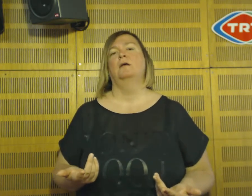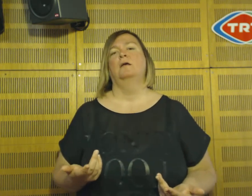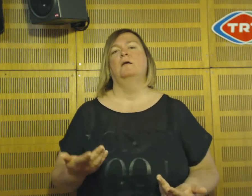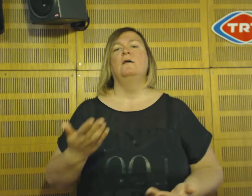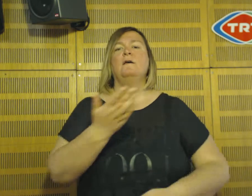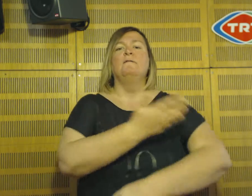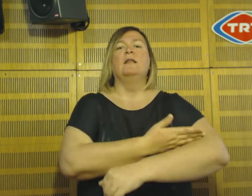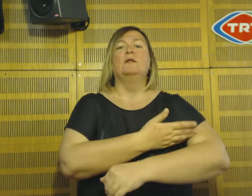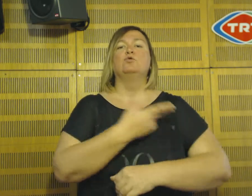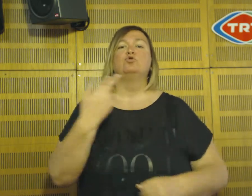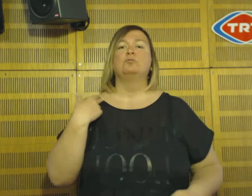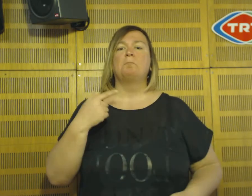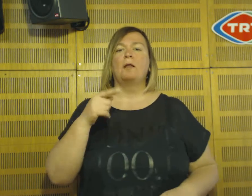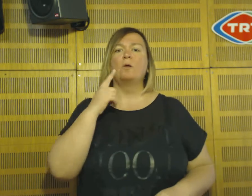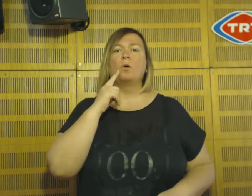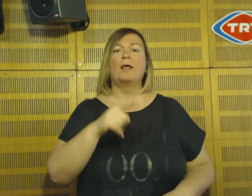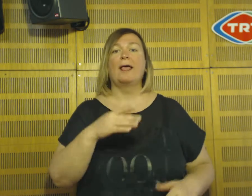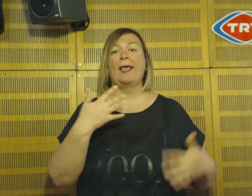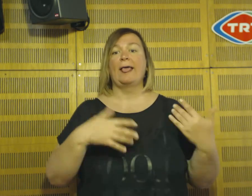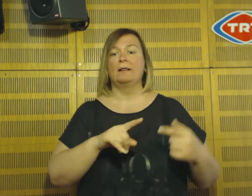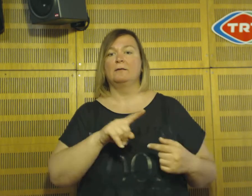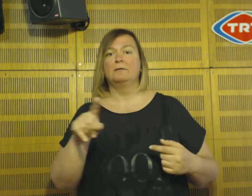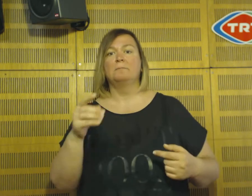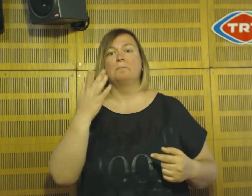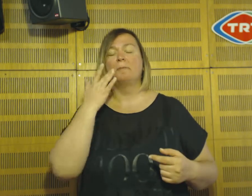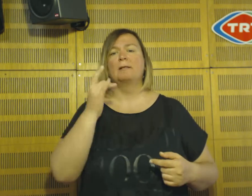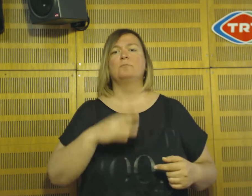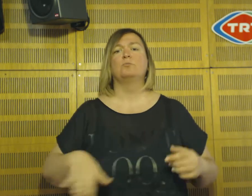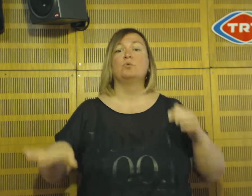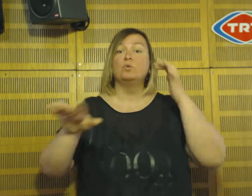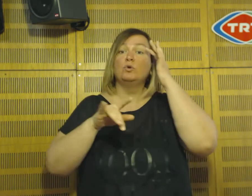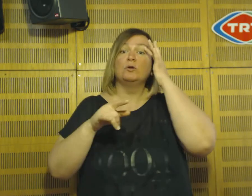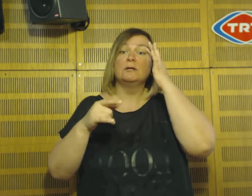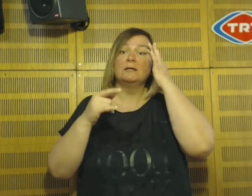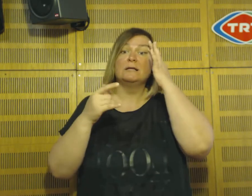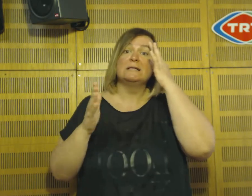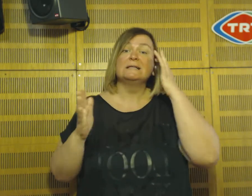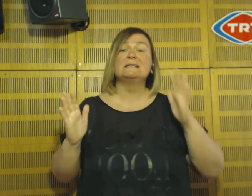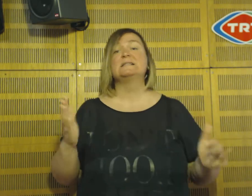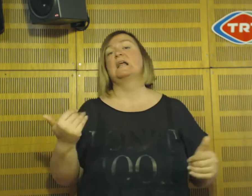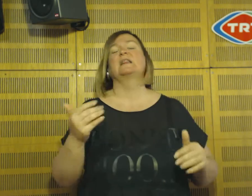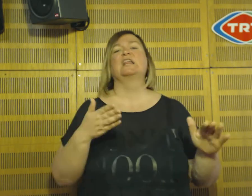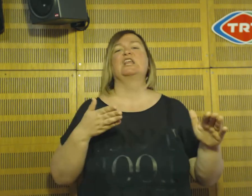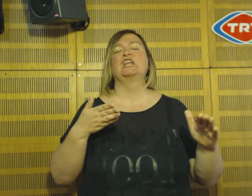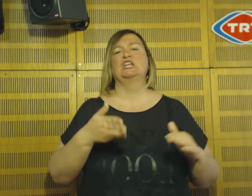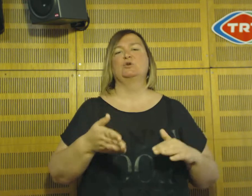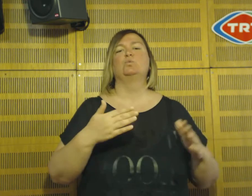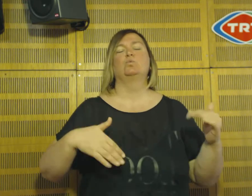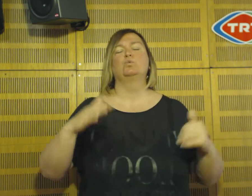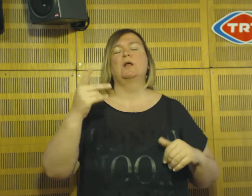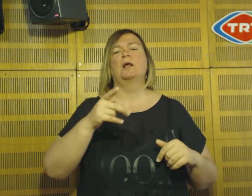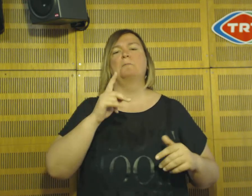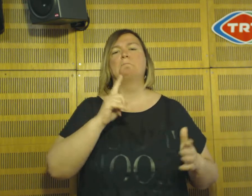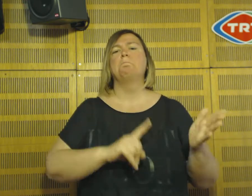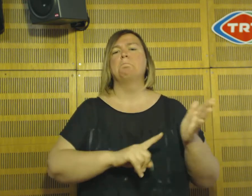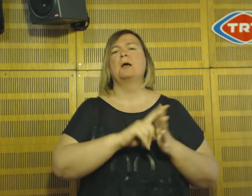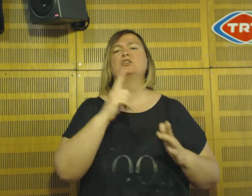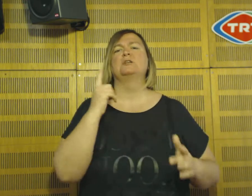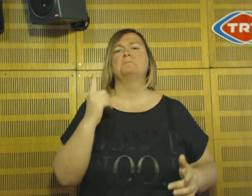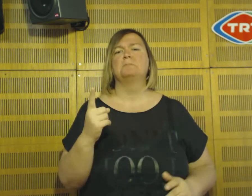vatandaşlık numarasından yola çıkarak engelli olduğu belirtilen bütün bireylerin sandıkları giriş katlarında Yüksek Seçim Kurulu böyle başarılı bir